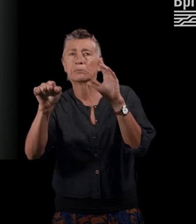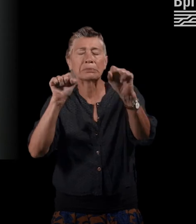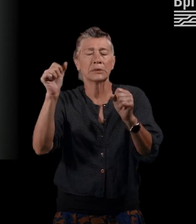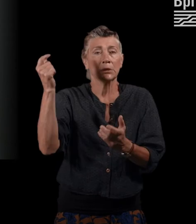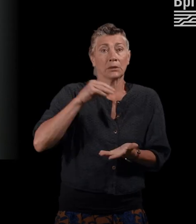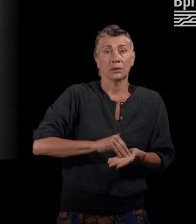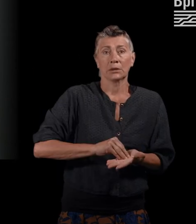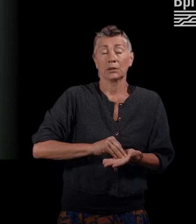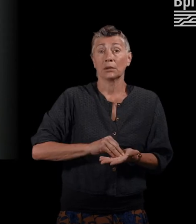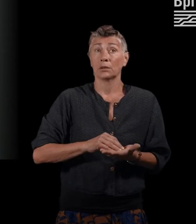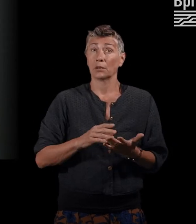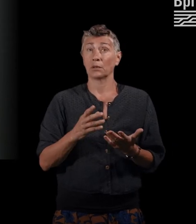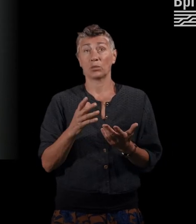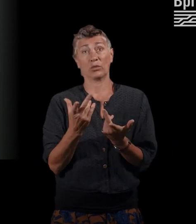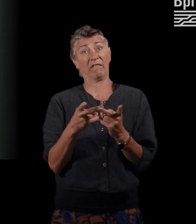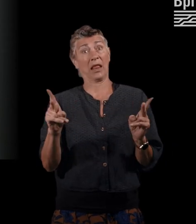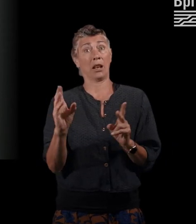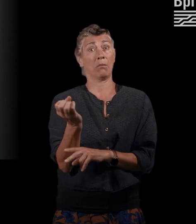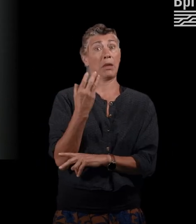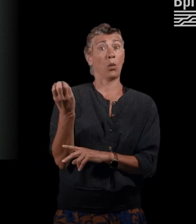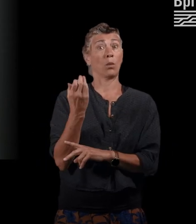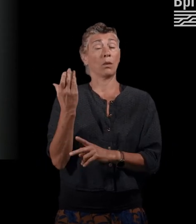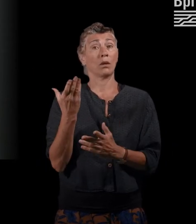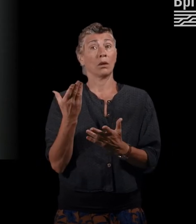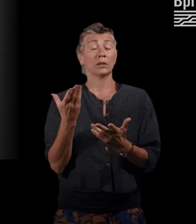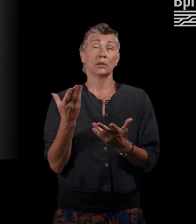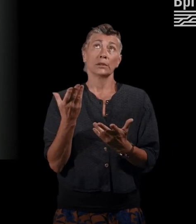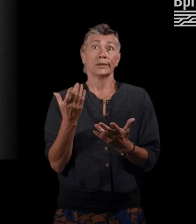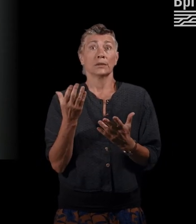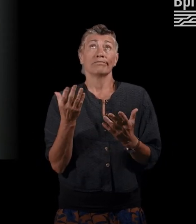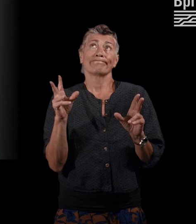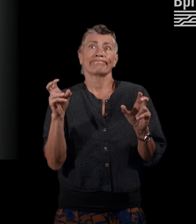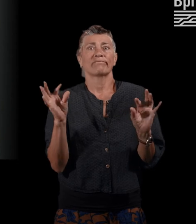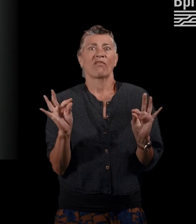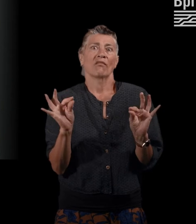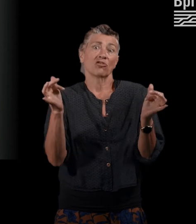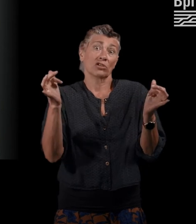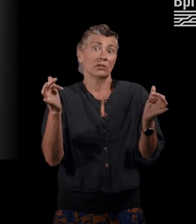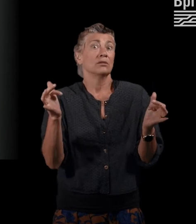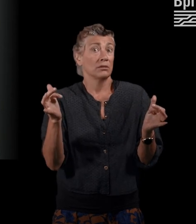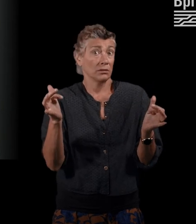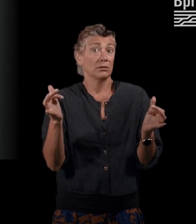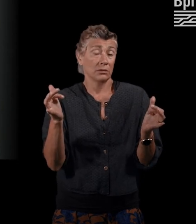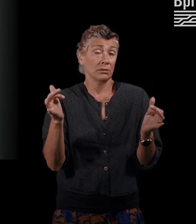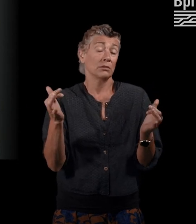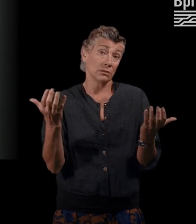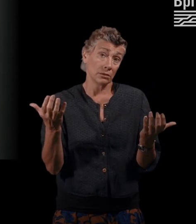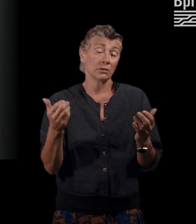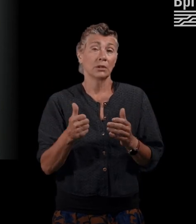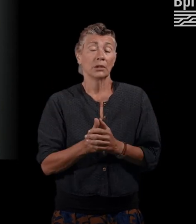surtout dans une ville aussi... Je suis tenté de dire fragile que Beyrouth,